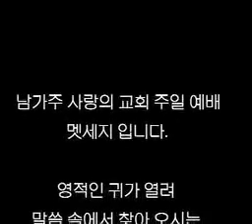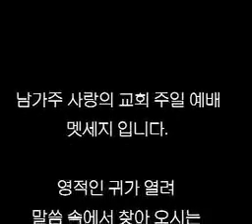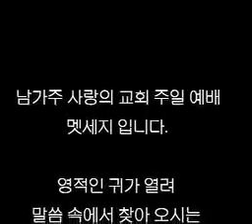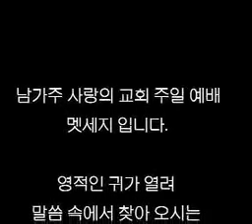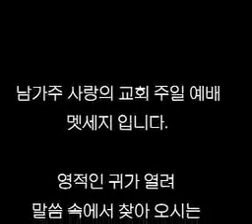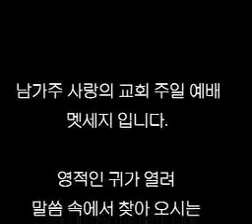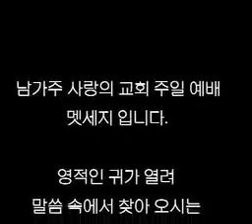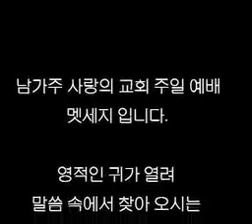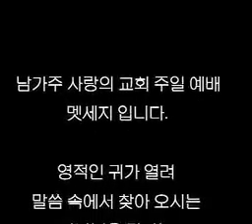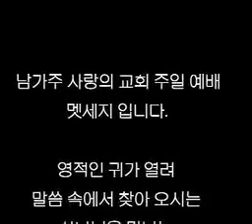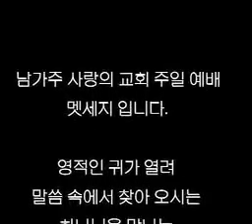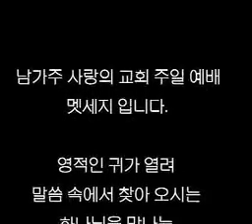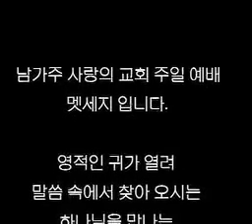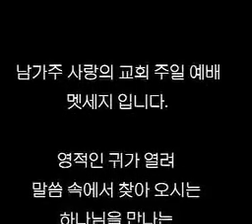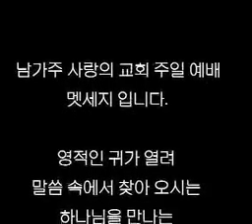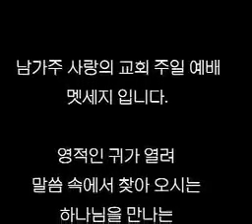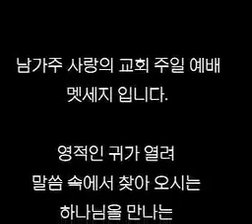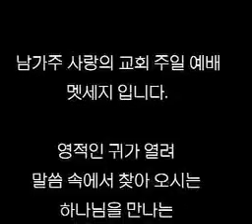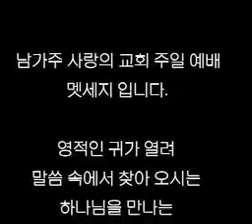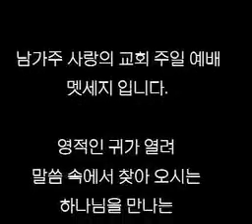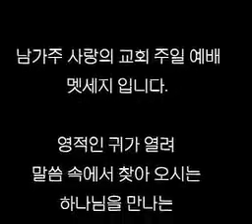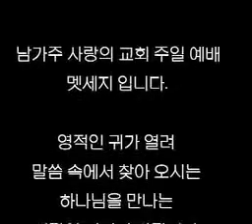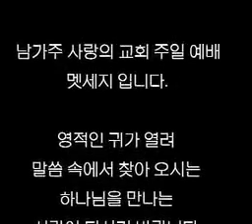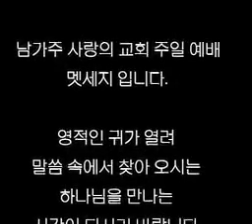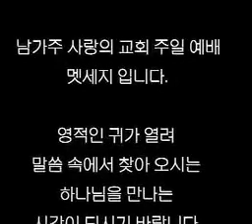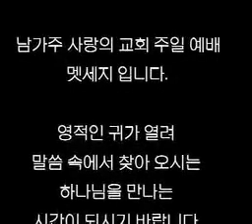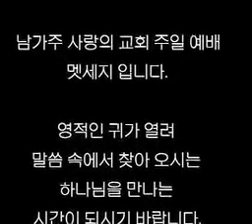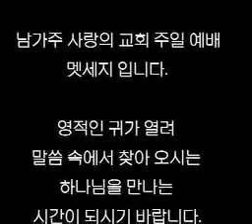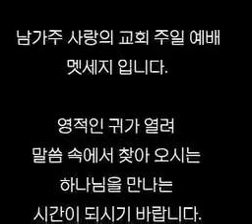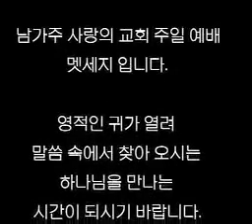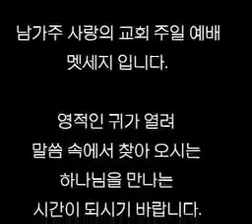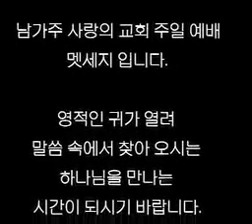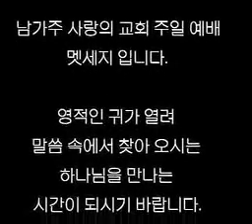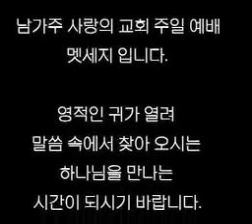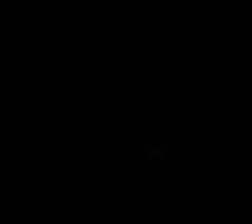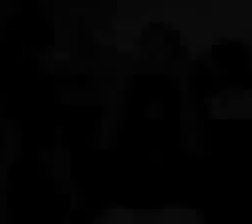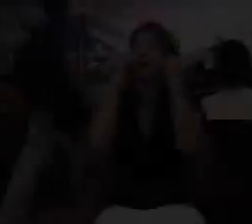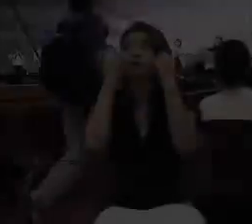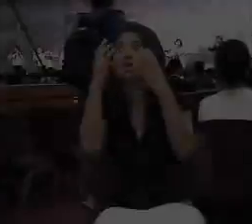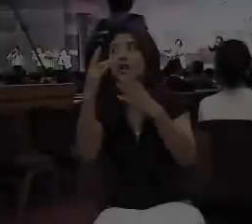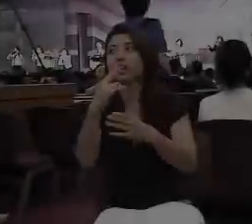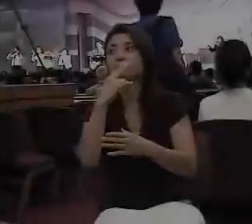속에서 찾아오시는 하나님을 만나는 시간이 되시기 바랍니다.